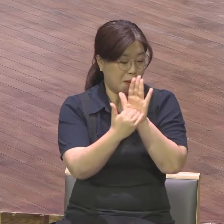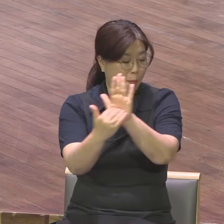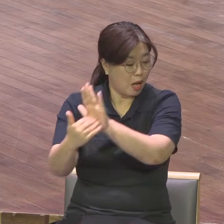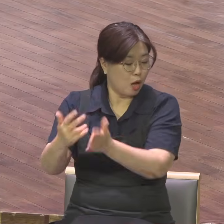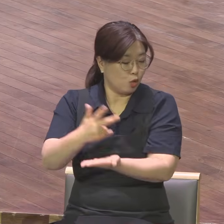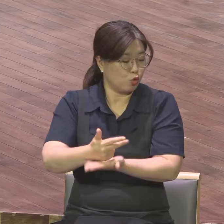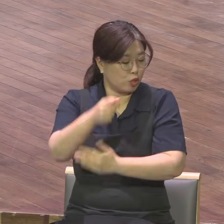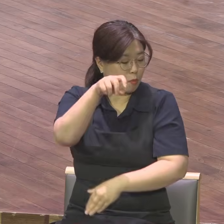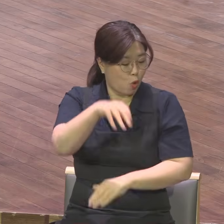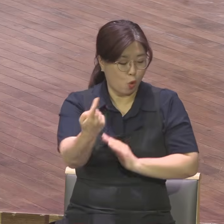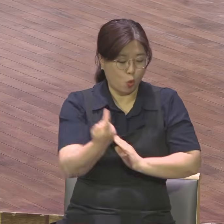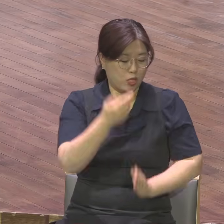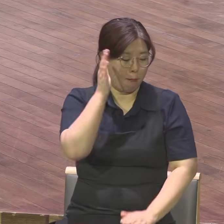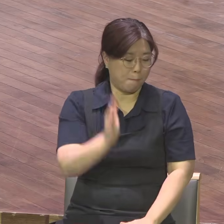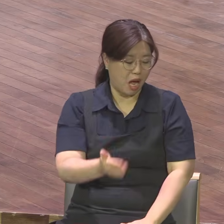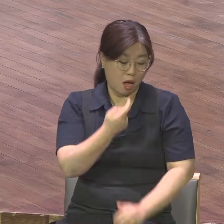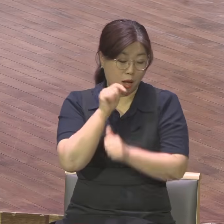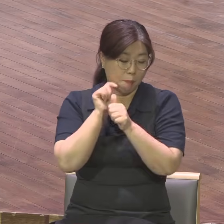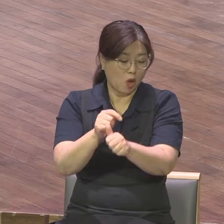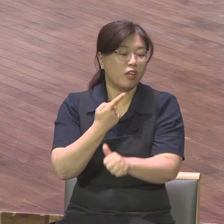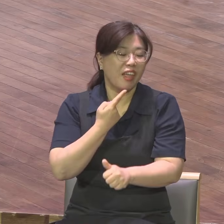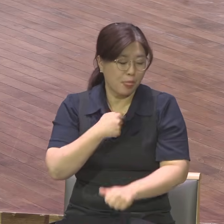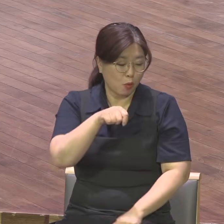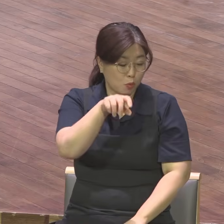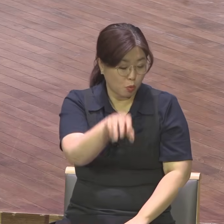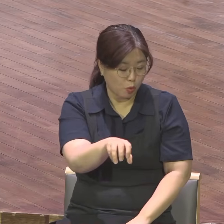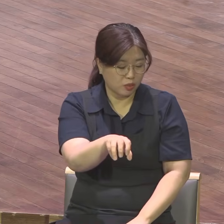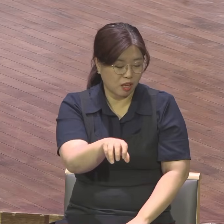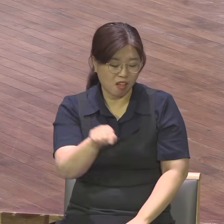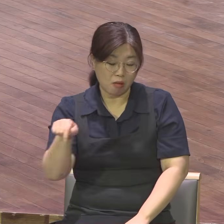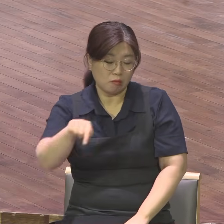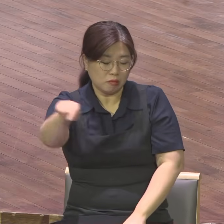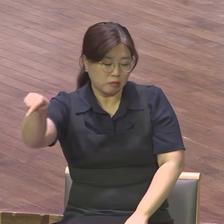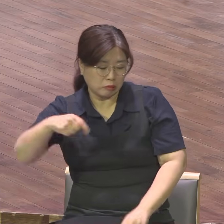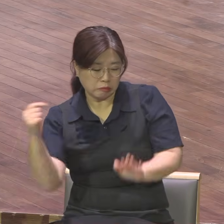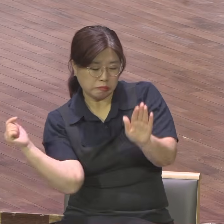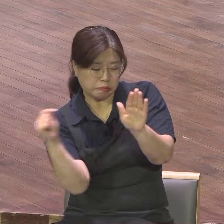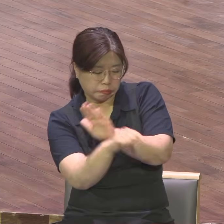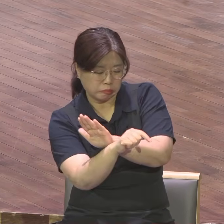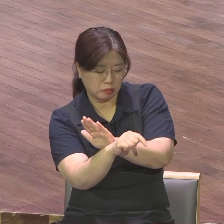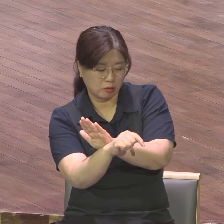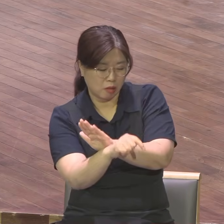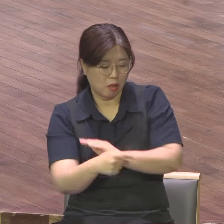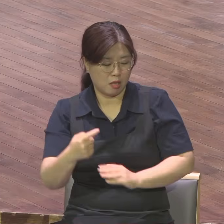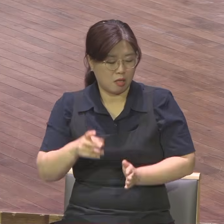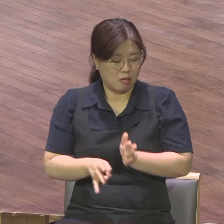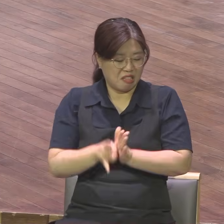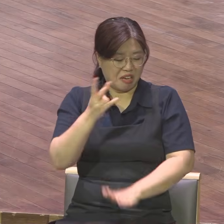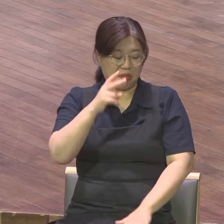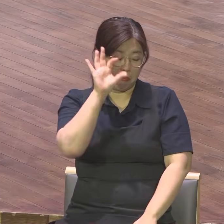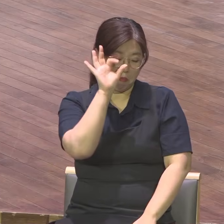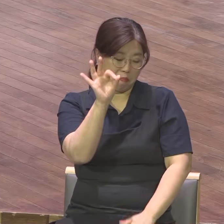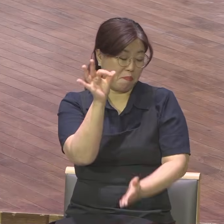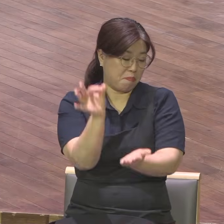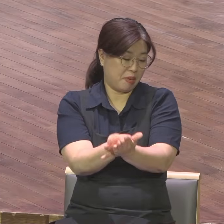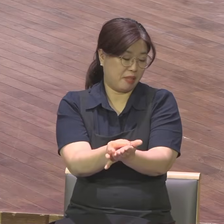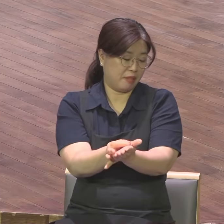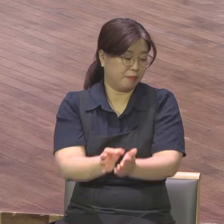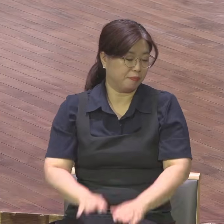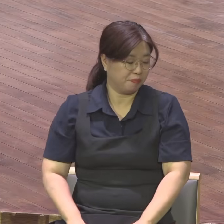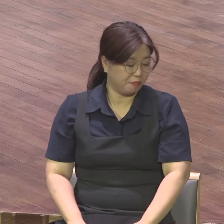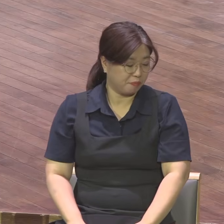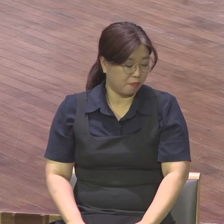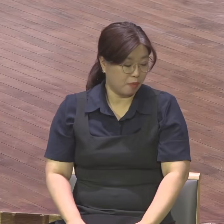주의 성회에 들어오지 못하도록 명령하신 그 성소에 그들이 들어갈 것을 예루살렘이 보았나이다. 같이